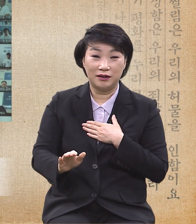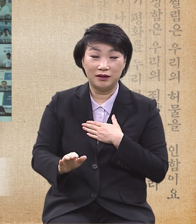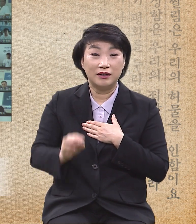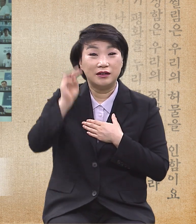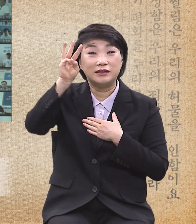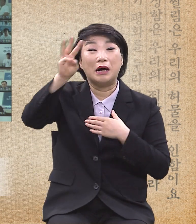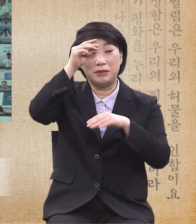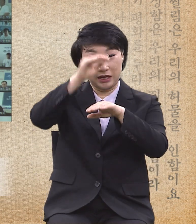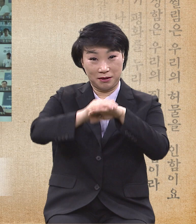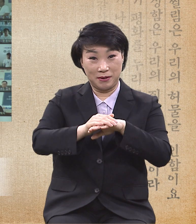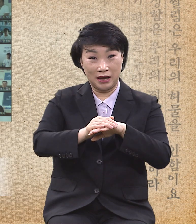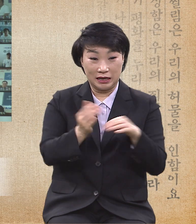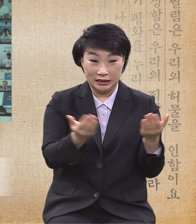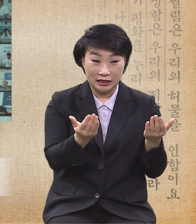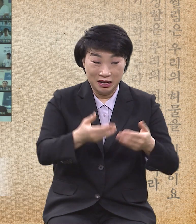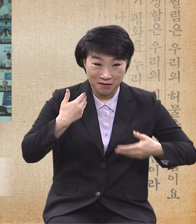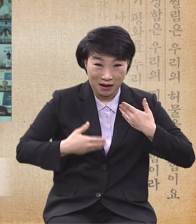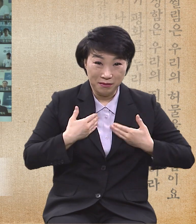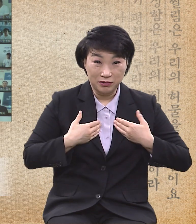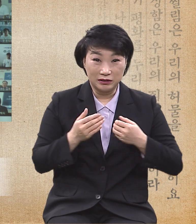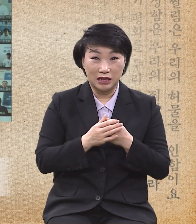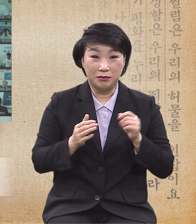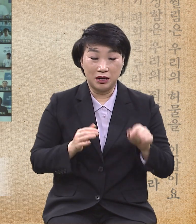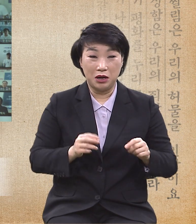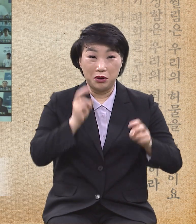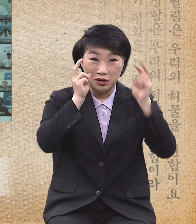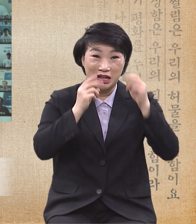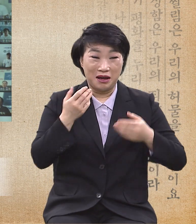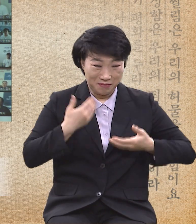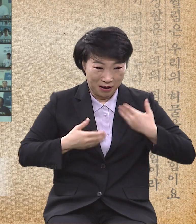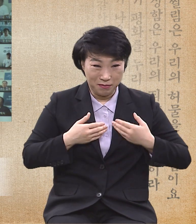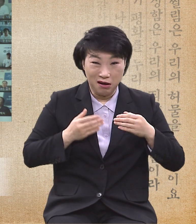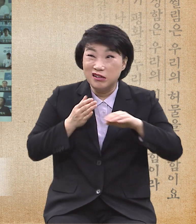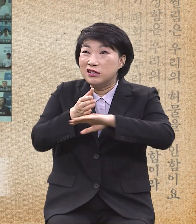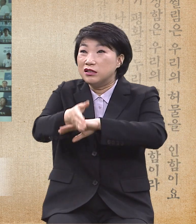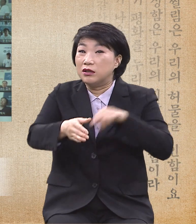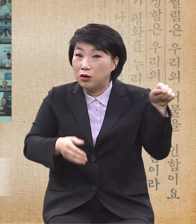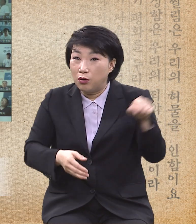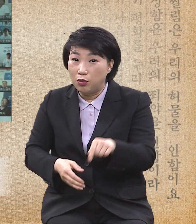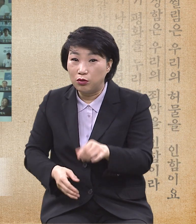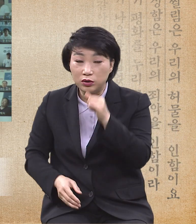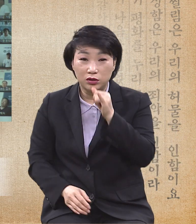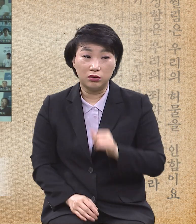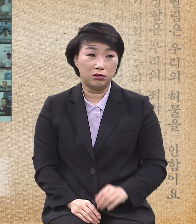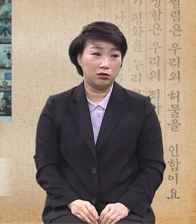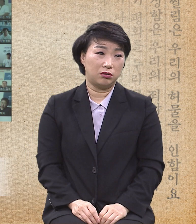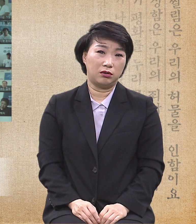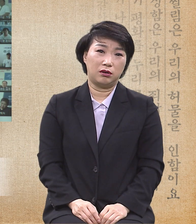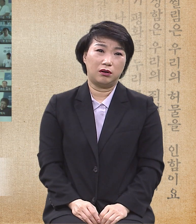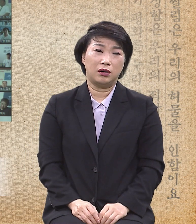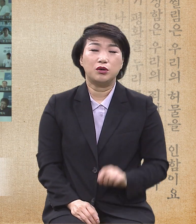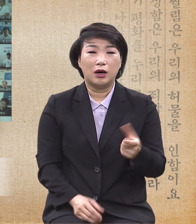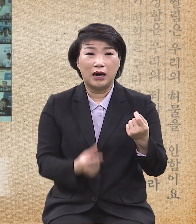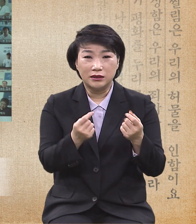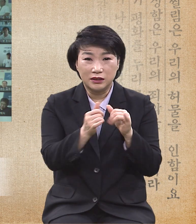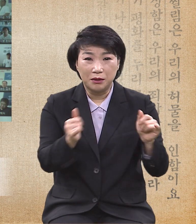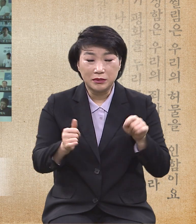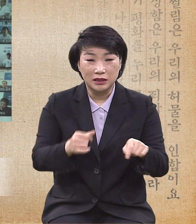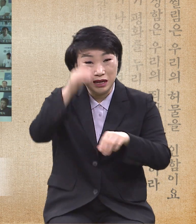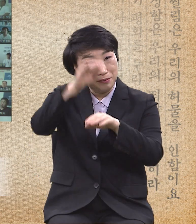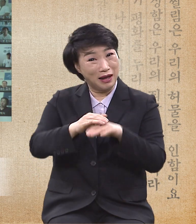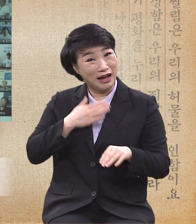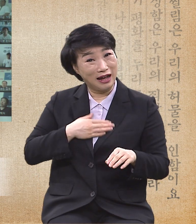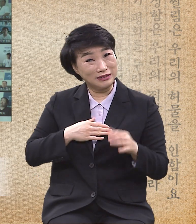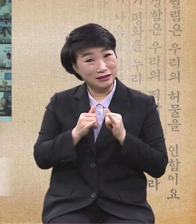3일 예배 직장 바빠서 회사 바빠서 늦는다면서 이런 사람이 예배를